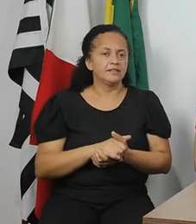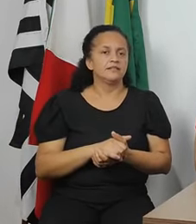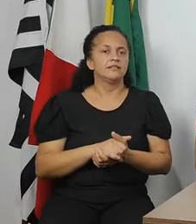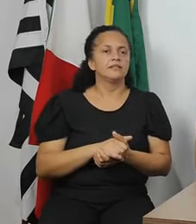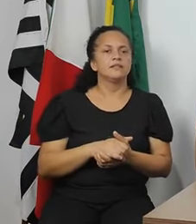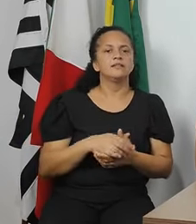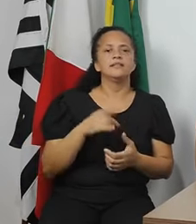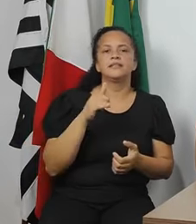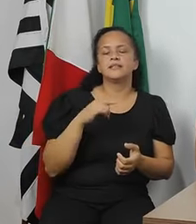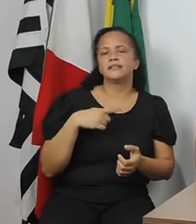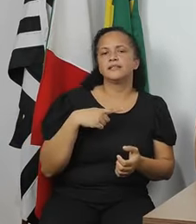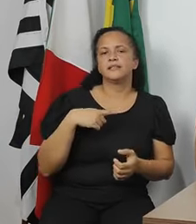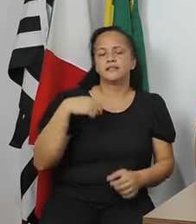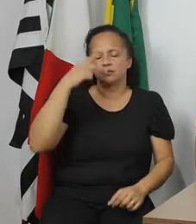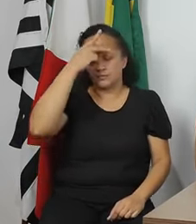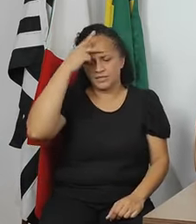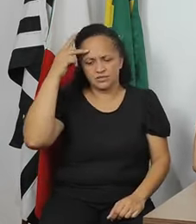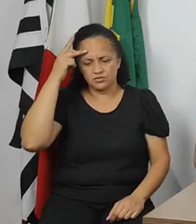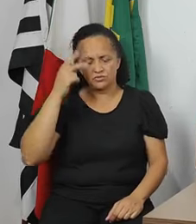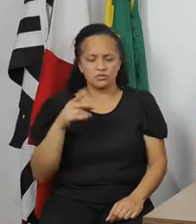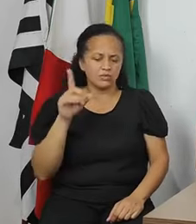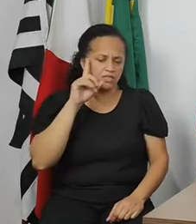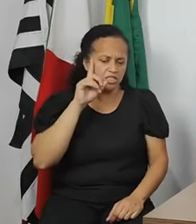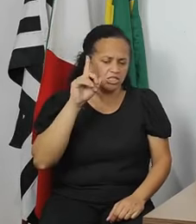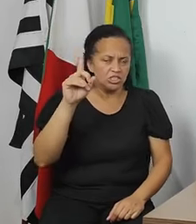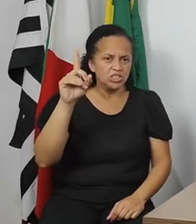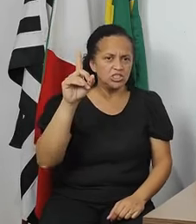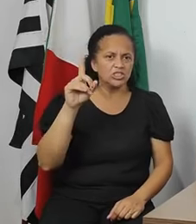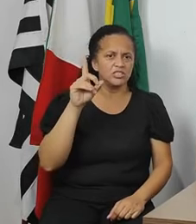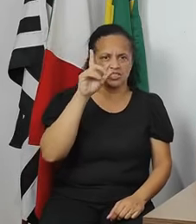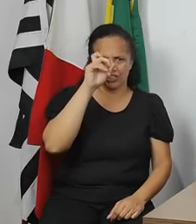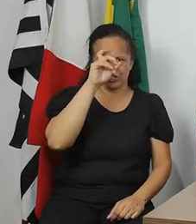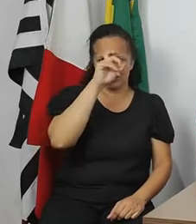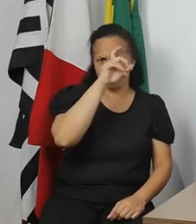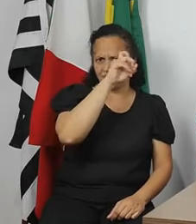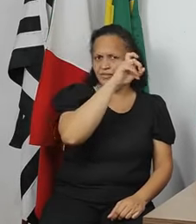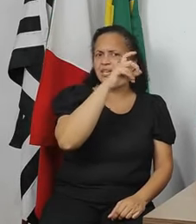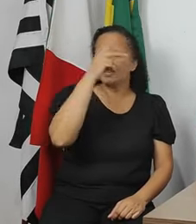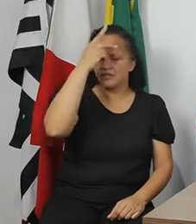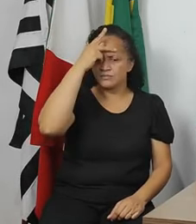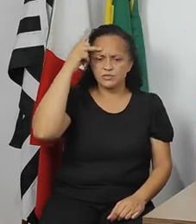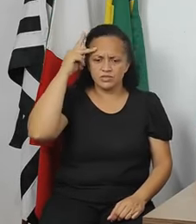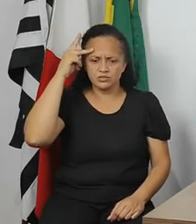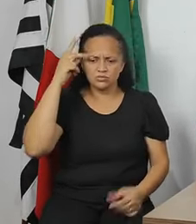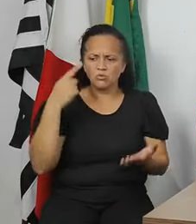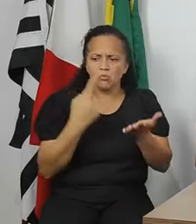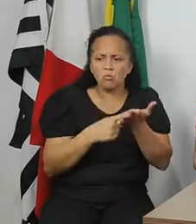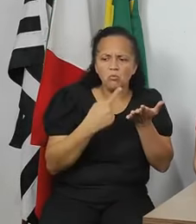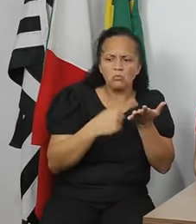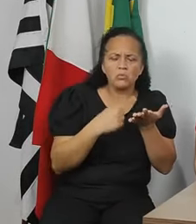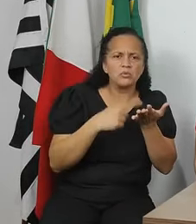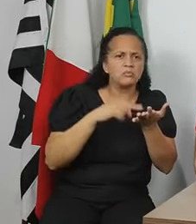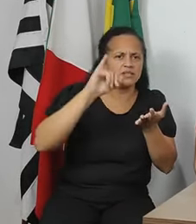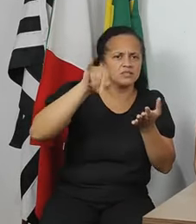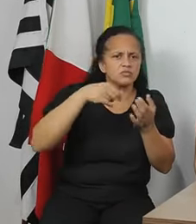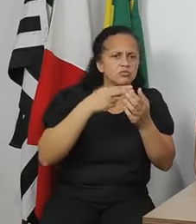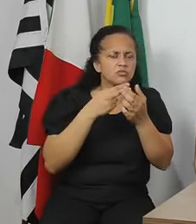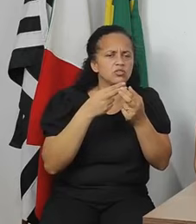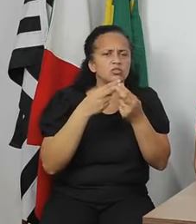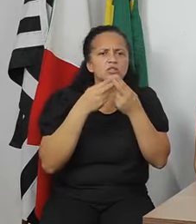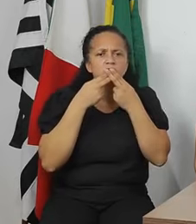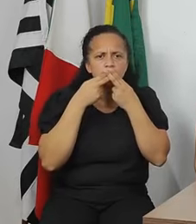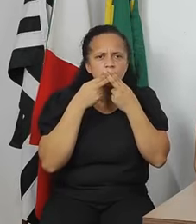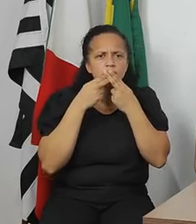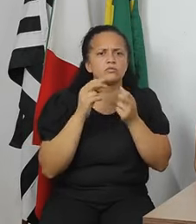de crise, que o pessoal se comprometeu a jejuar para buscar algo diferente de Deus. Muitas